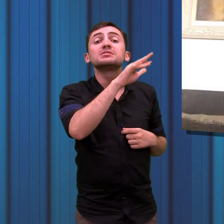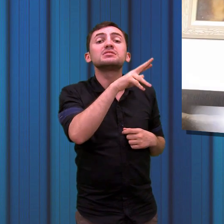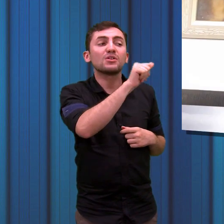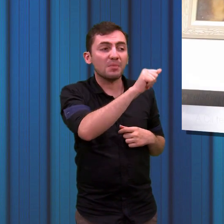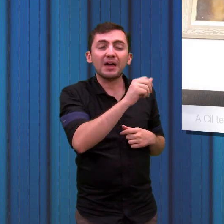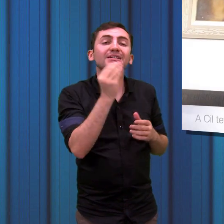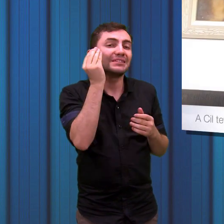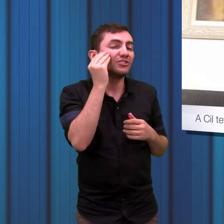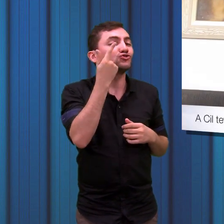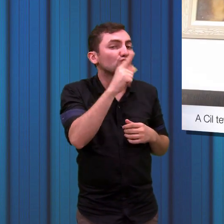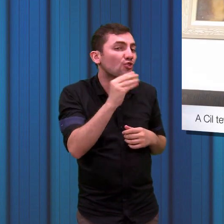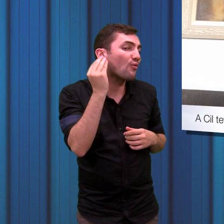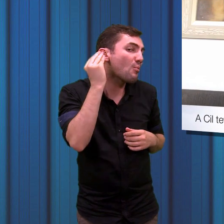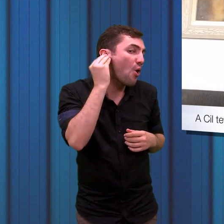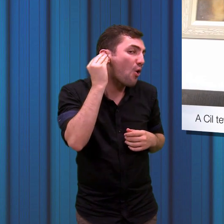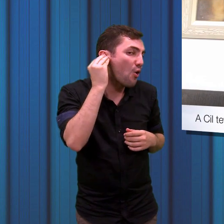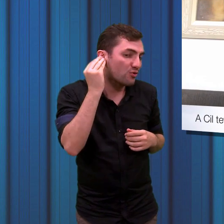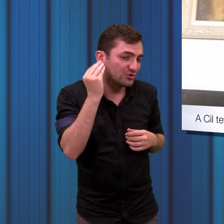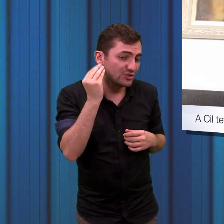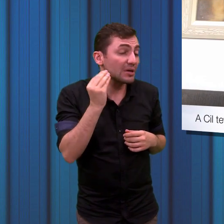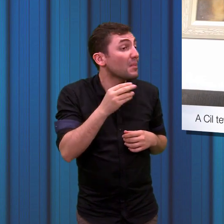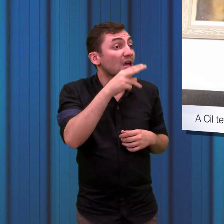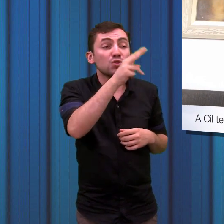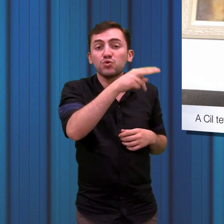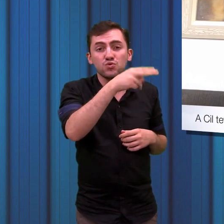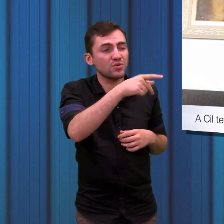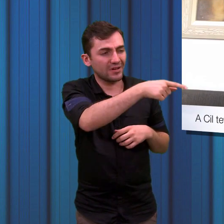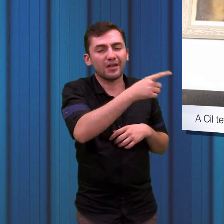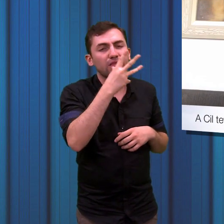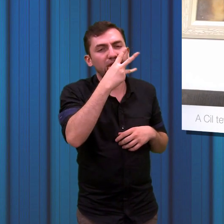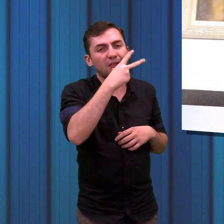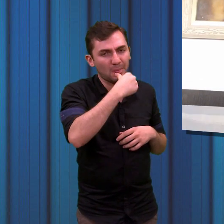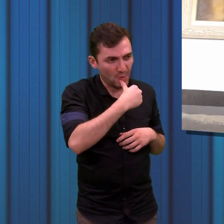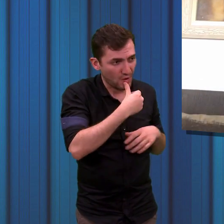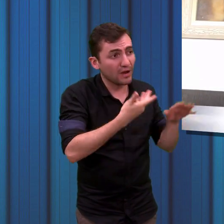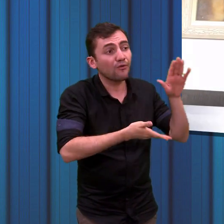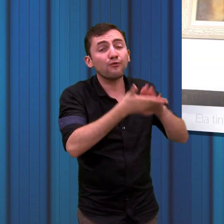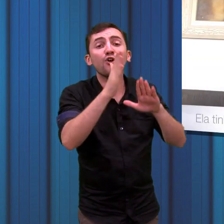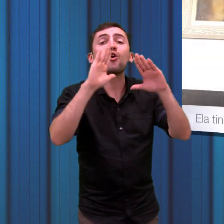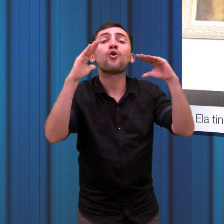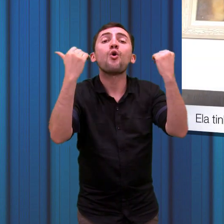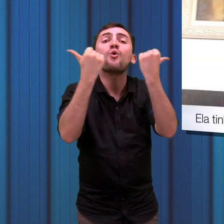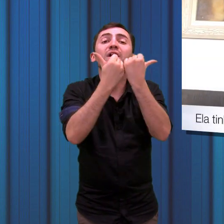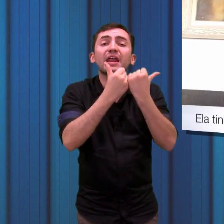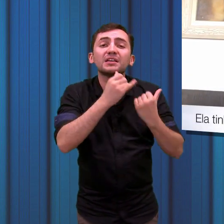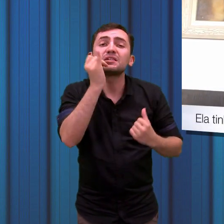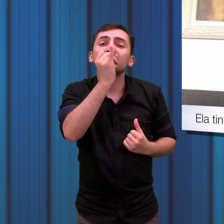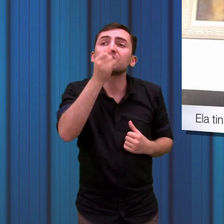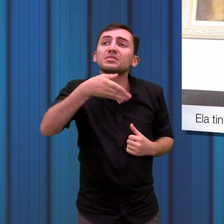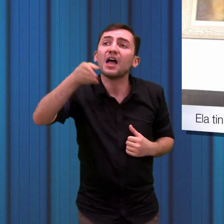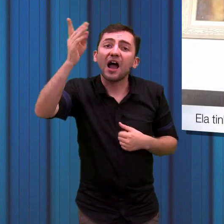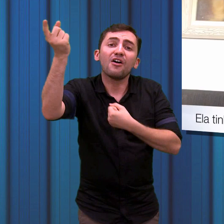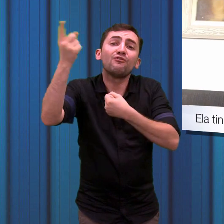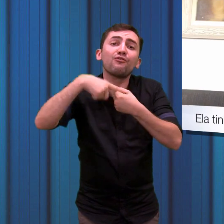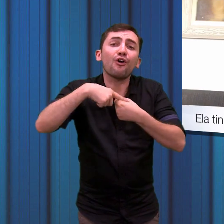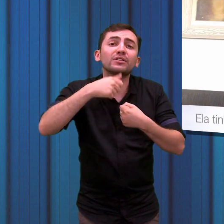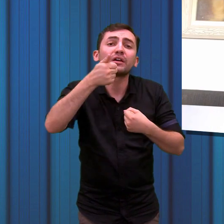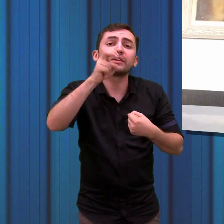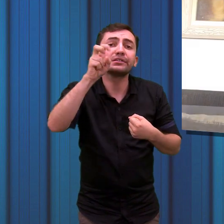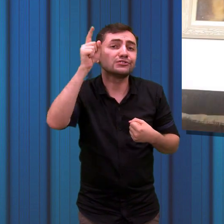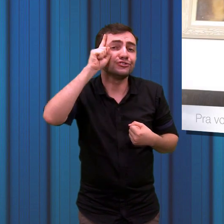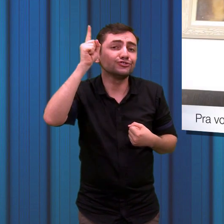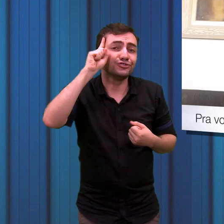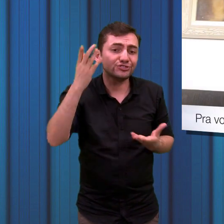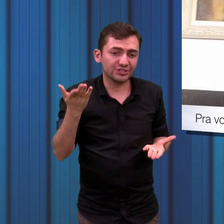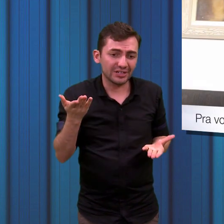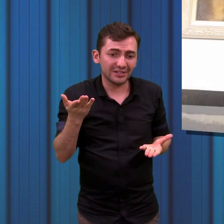enfim. A Sil teve que fazer um outro molde, mas não ficava pronto na hora. Ela tinha um congresso na Itália e voltava só daqui 15